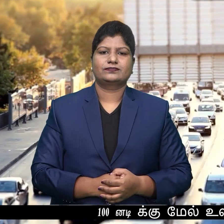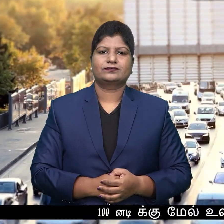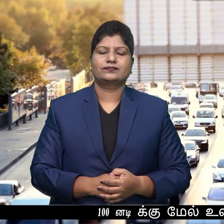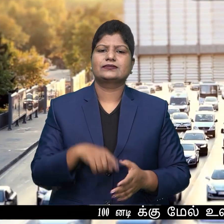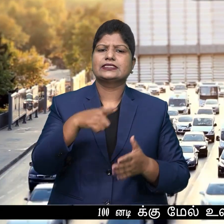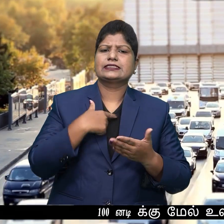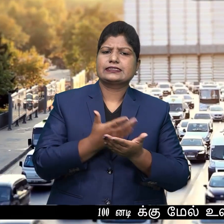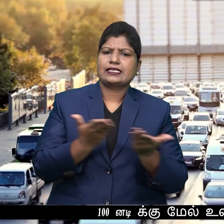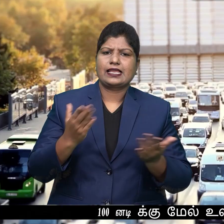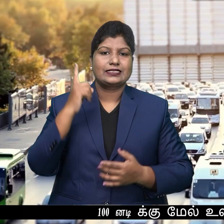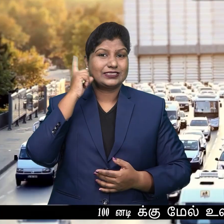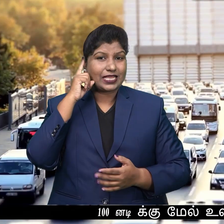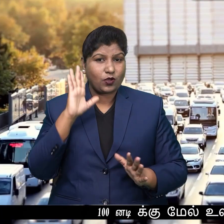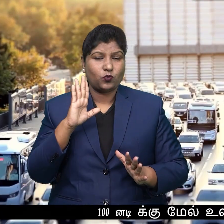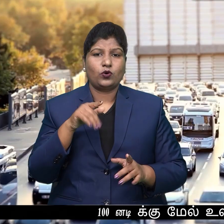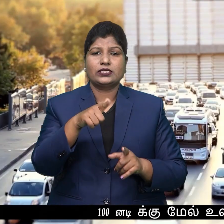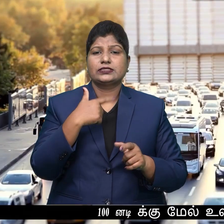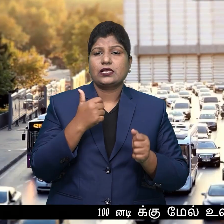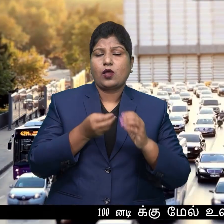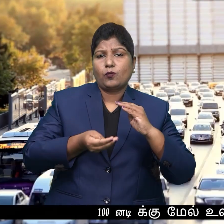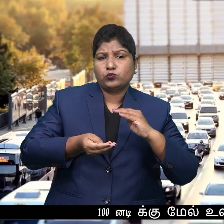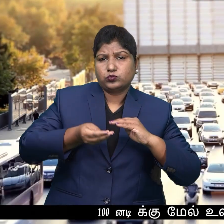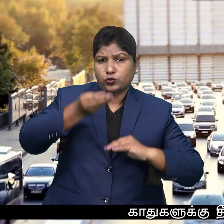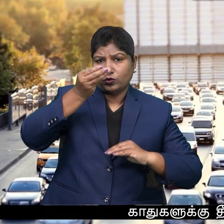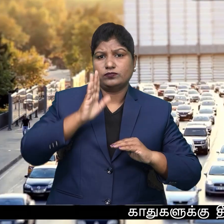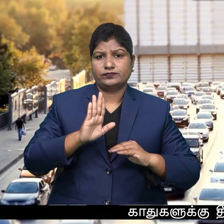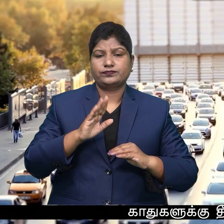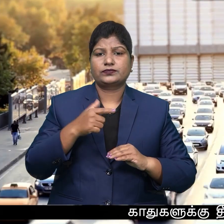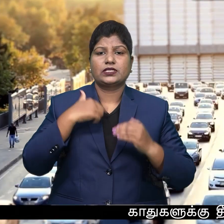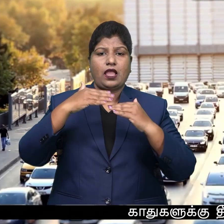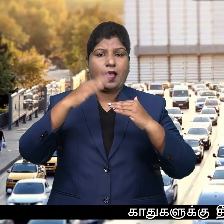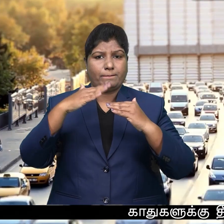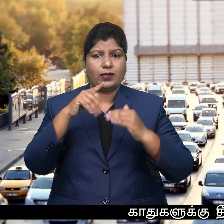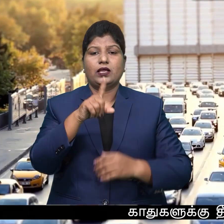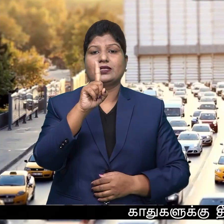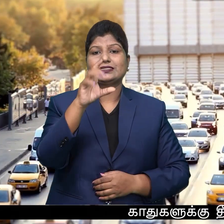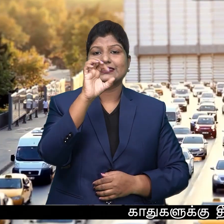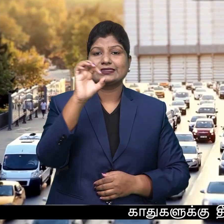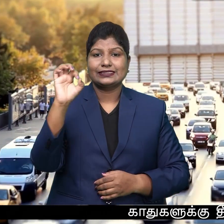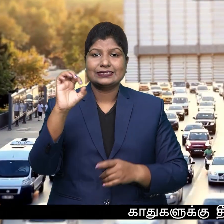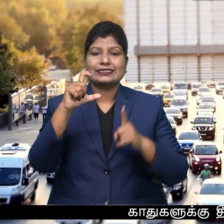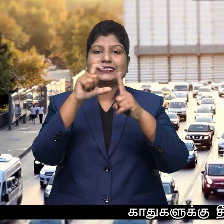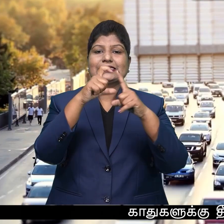100 டெசிபலுக்கு மேல் உள்ள எந்த ஒலியும் மனித காதுகளுக்கு தீங்கு விளைவிக்கும்.